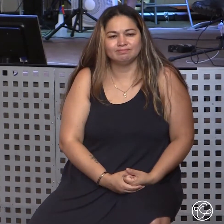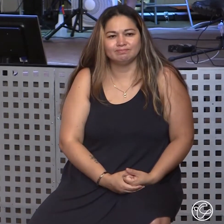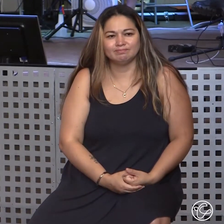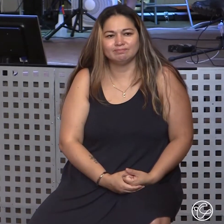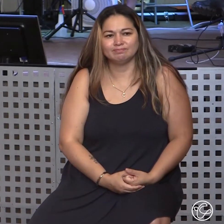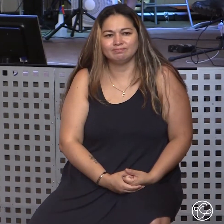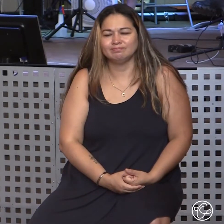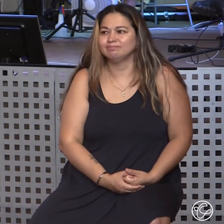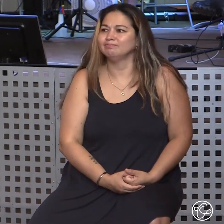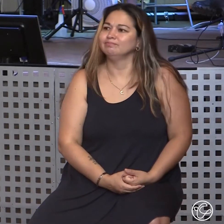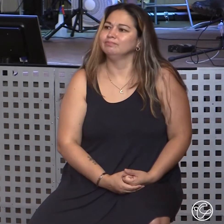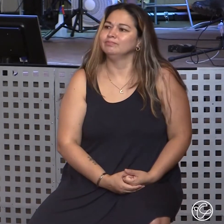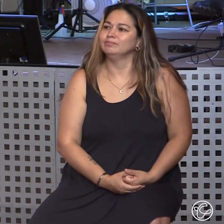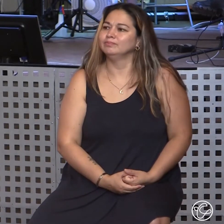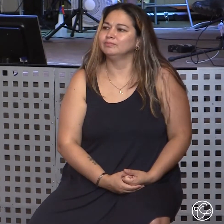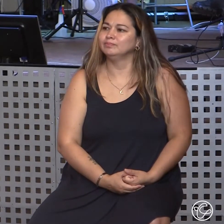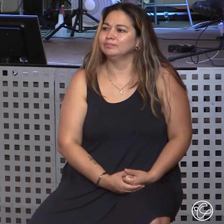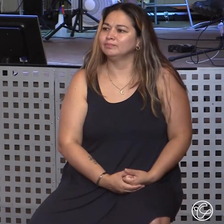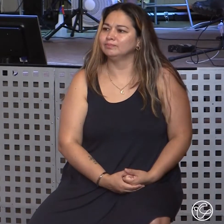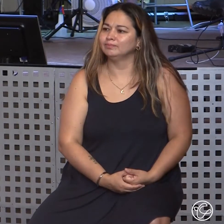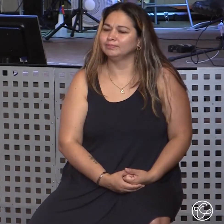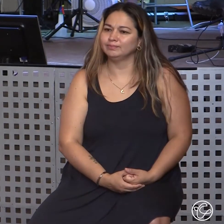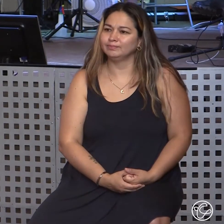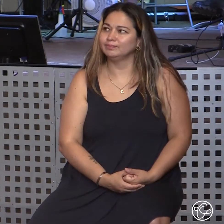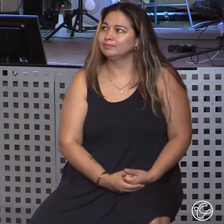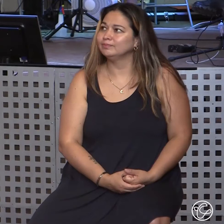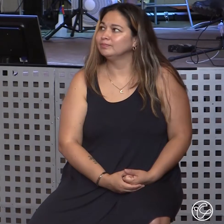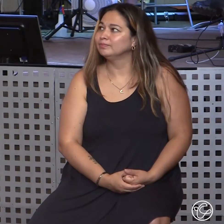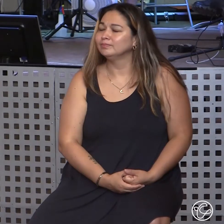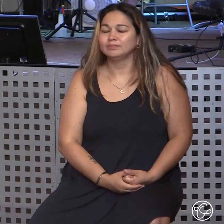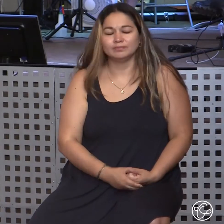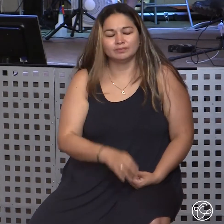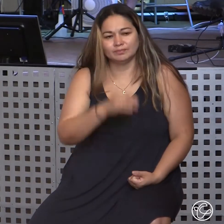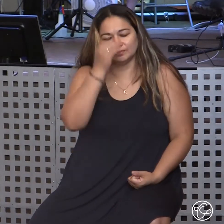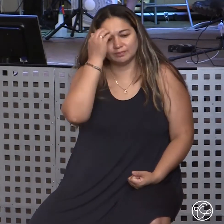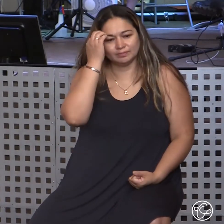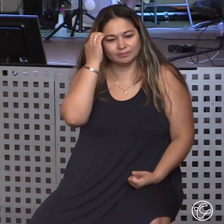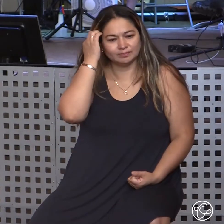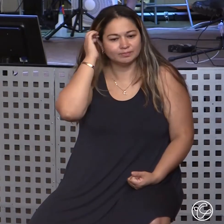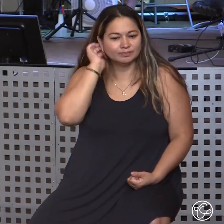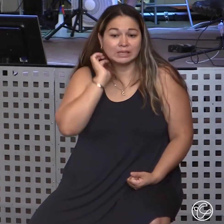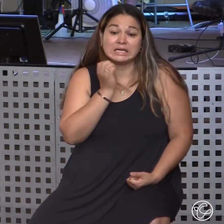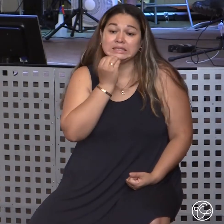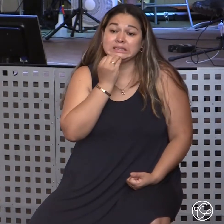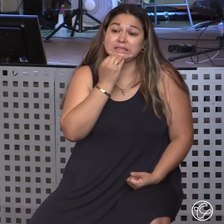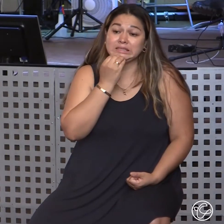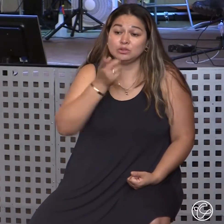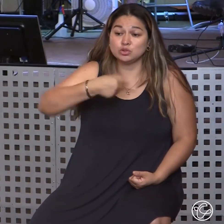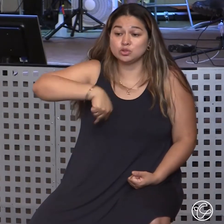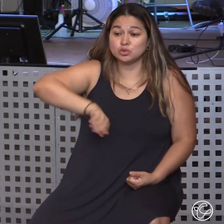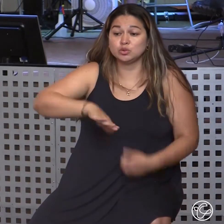Texto que también conocemos. El que recibe a un profeta por cuanto es profeta, ¿qué le va a pasar?